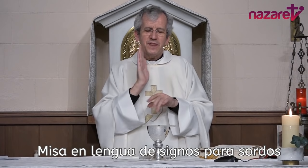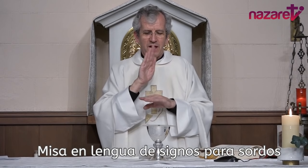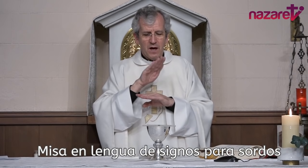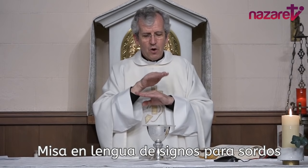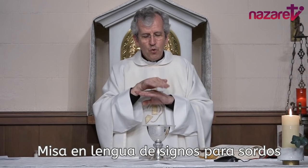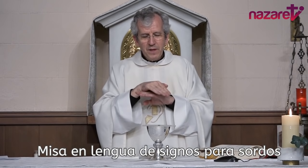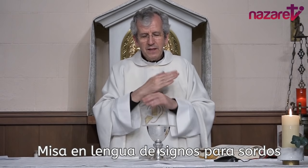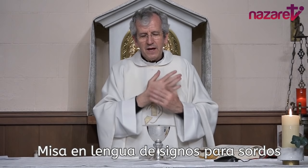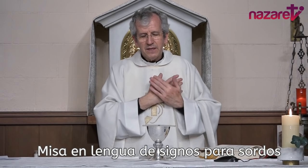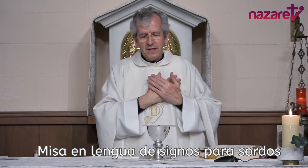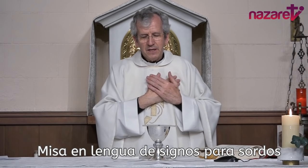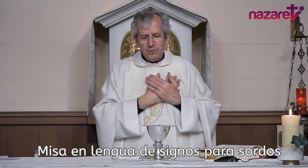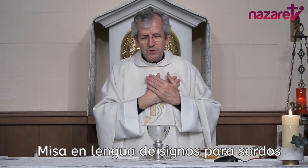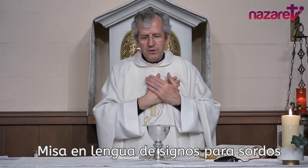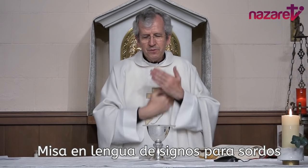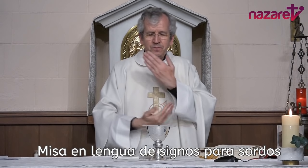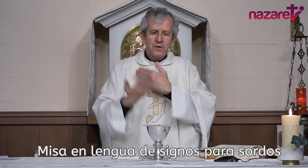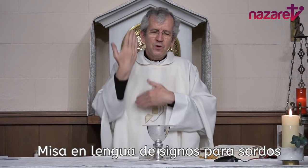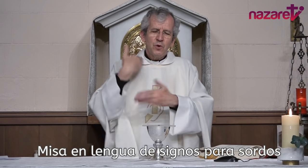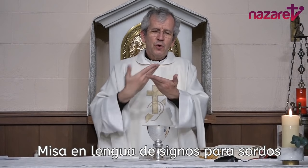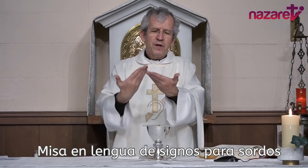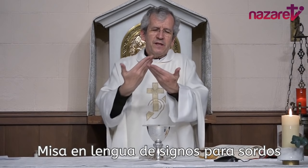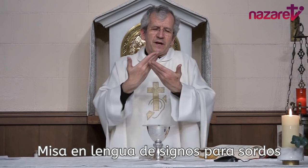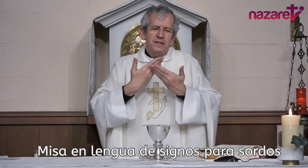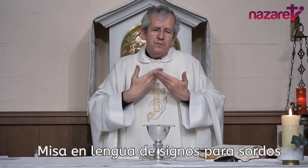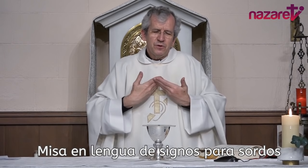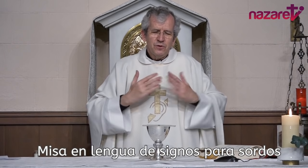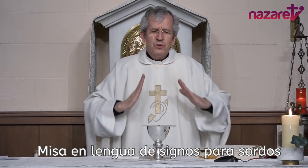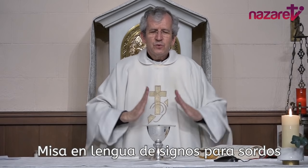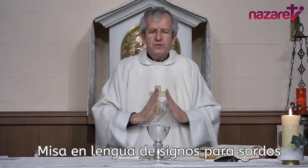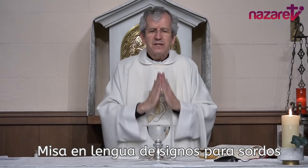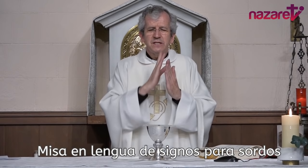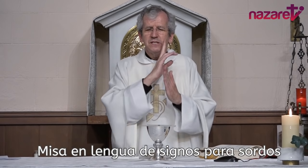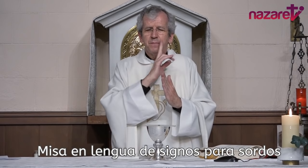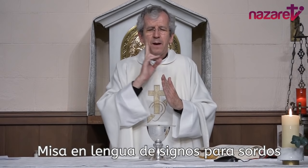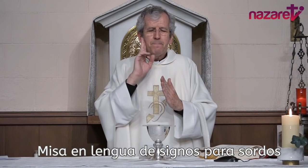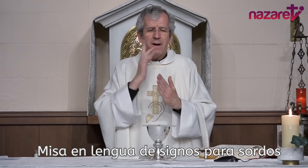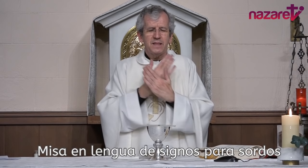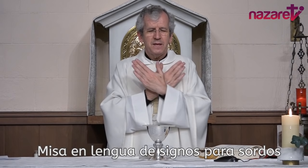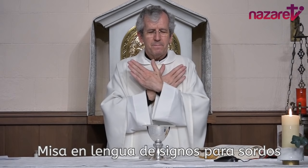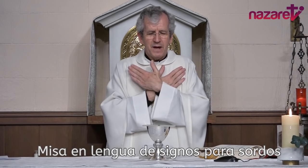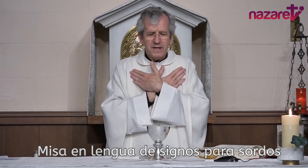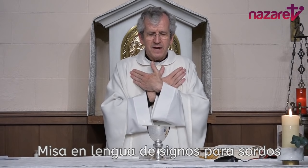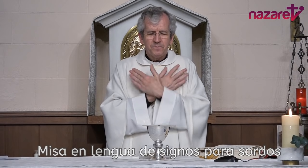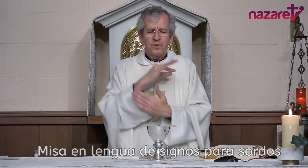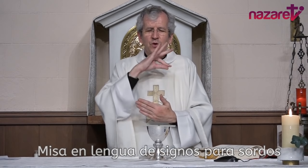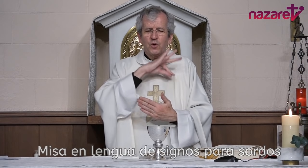pureza, humildad y devoción con que te recibió tu Santísima Madre María, con